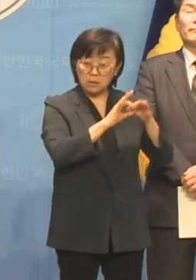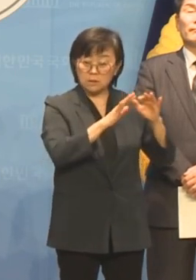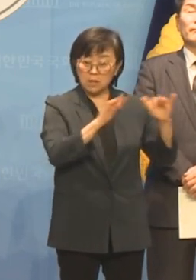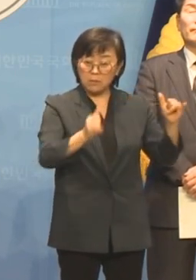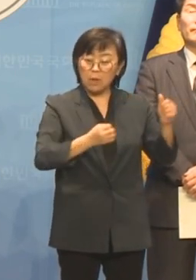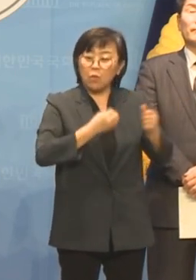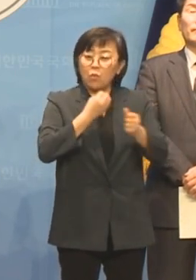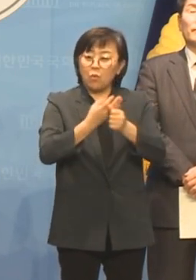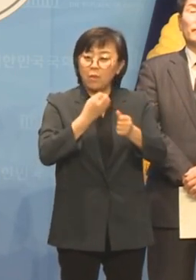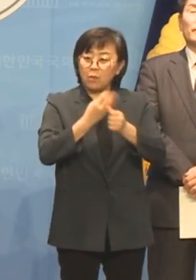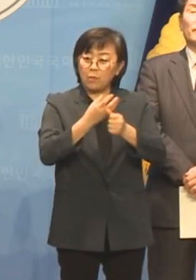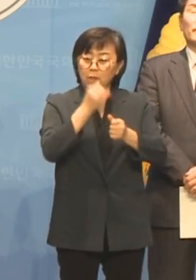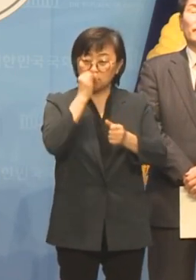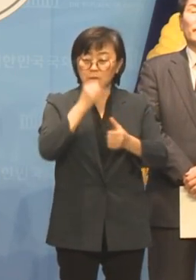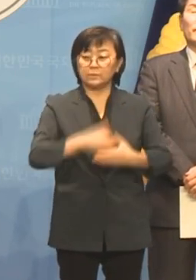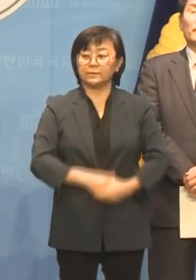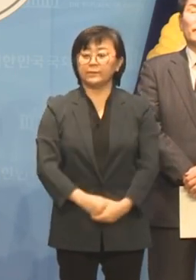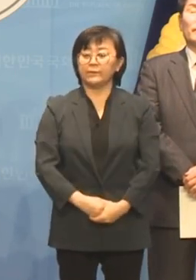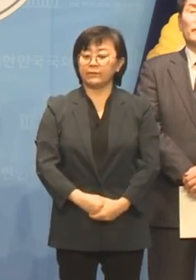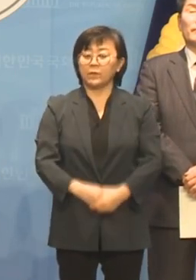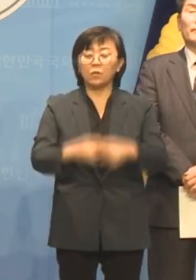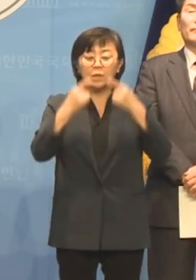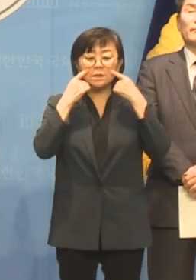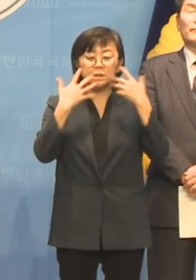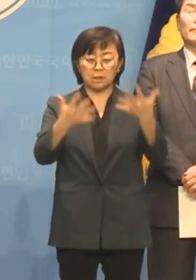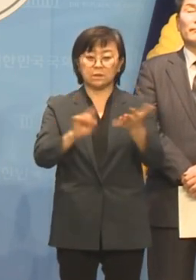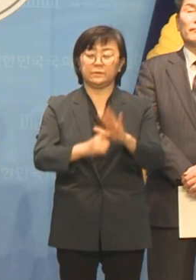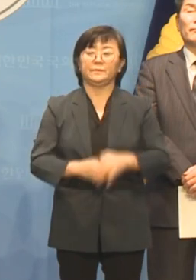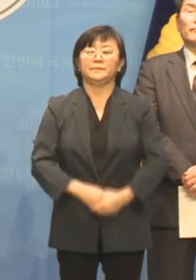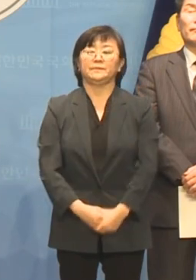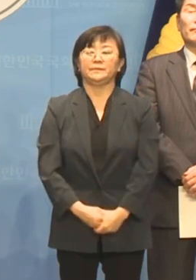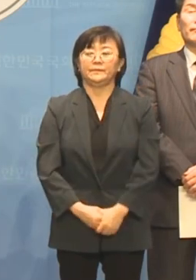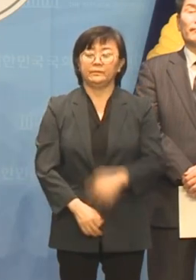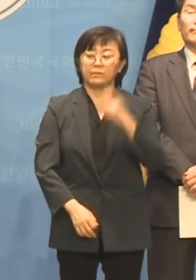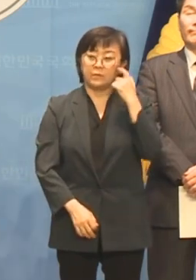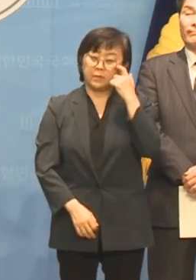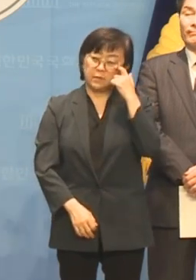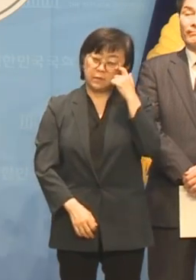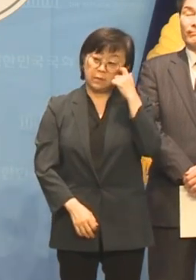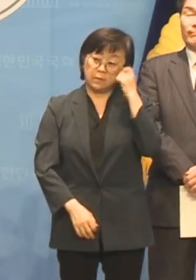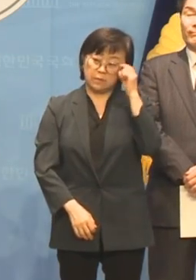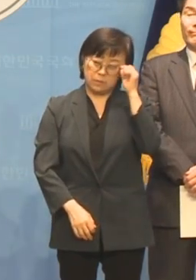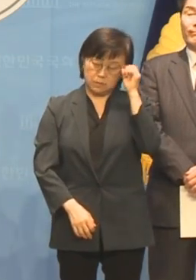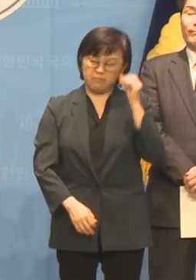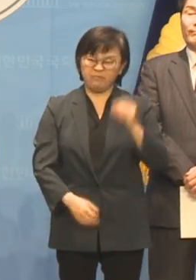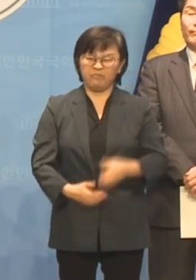고발을 사주하는 범행을 저지른 것이 명백해졌습니다.